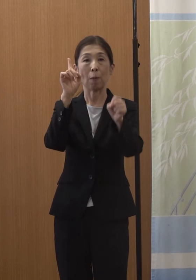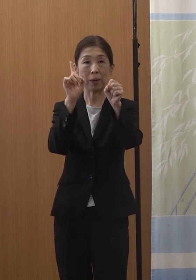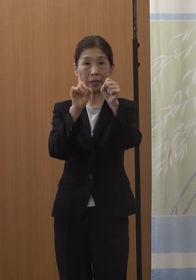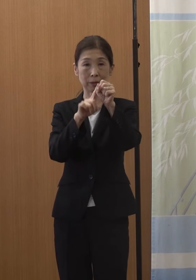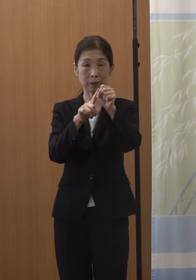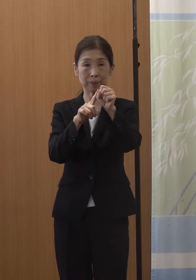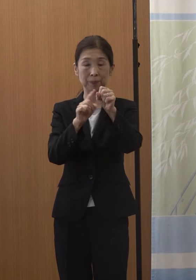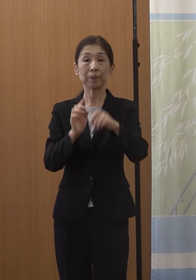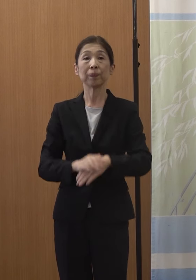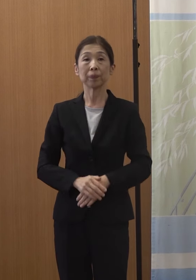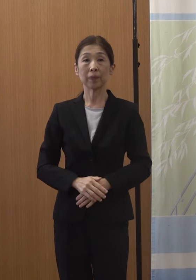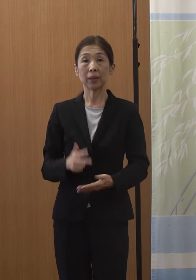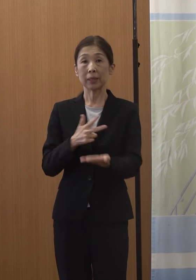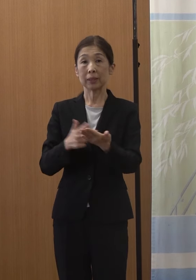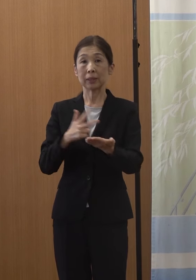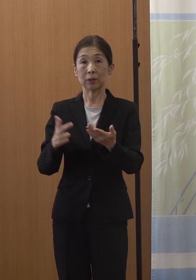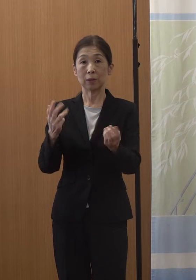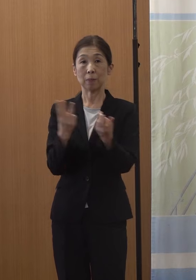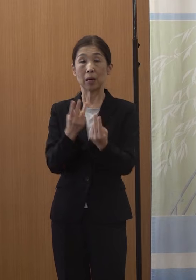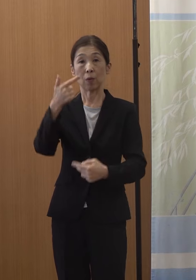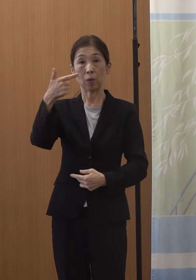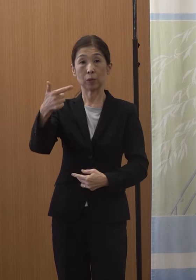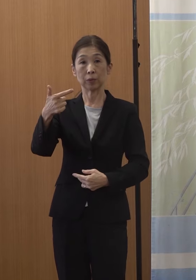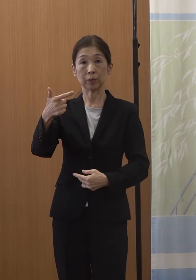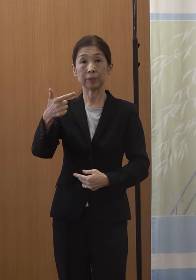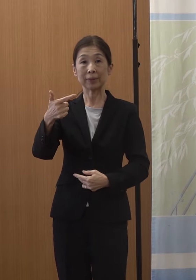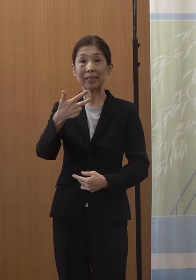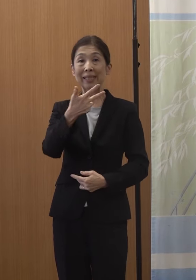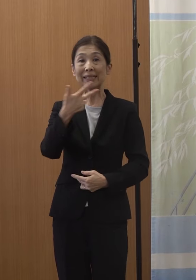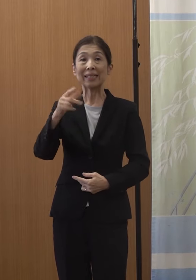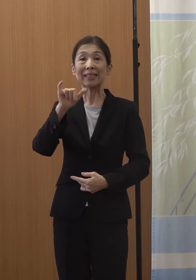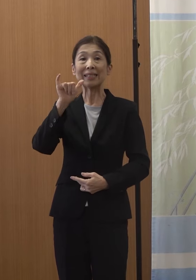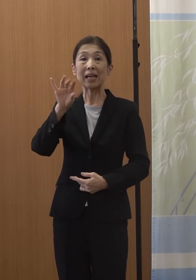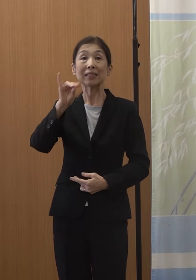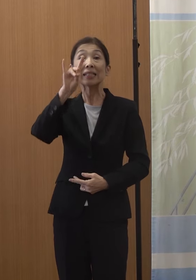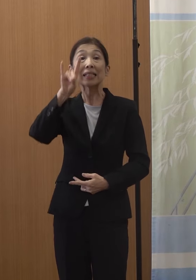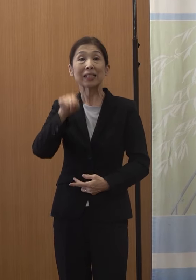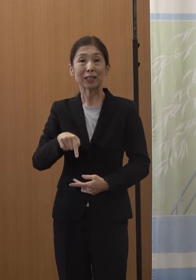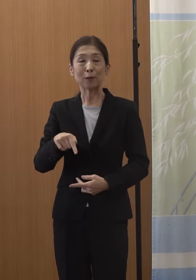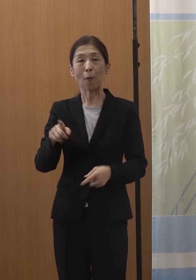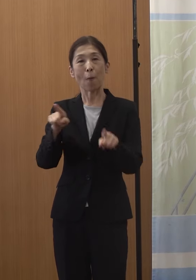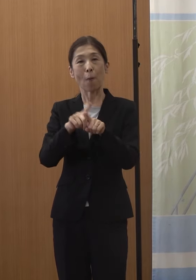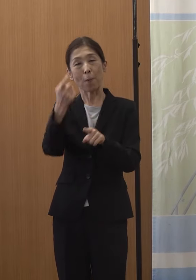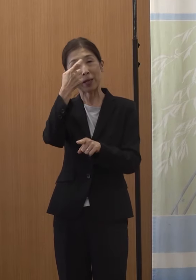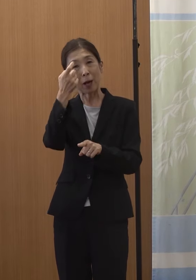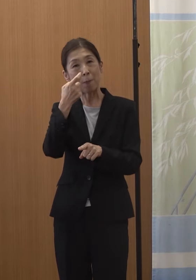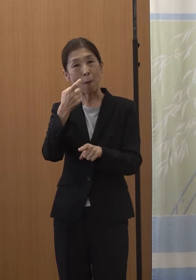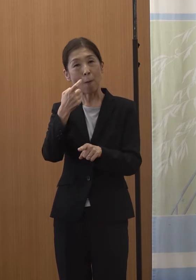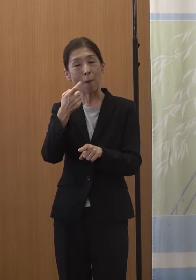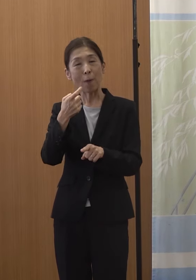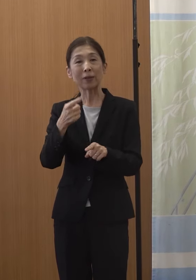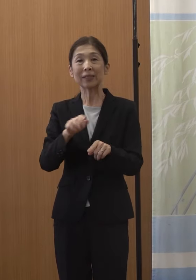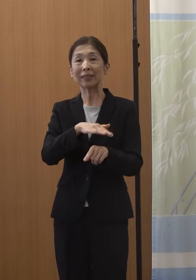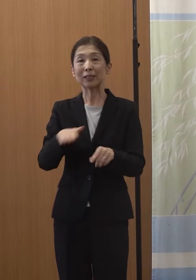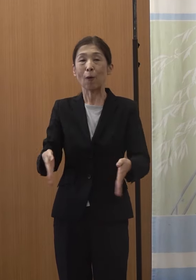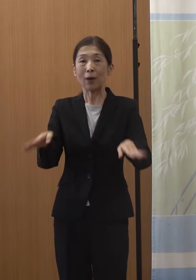後に資料番号6のジャッキーと学ぼう児童館フェスティバルについてをご覧ください。